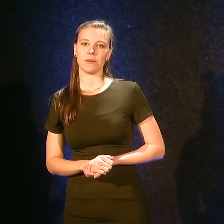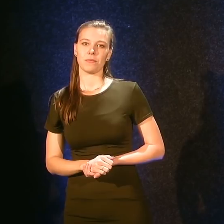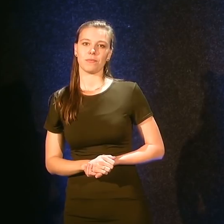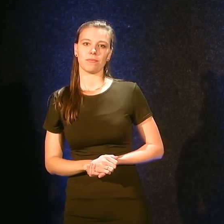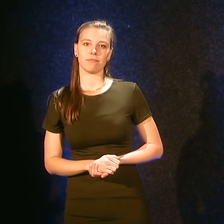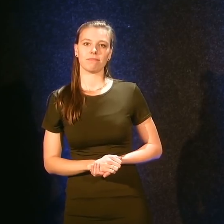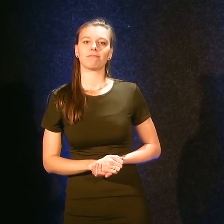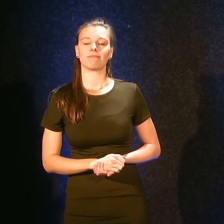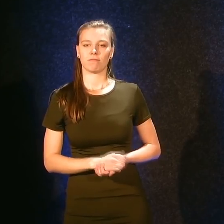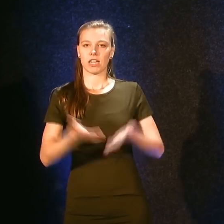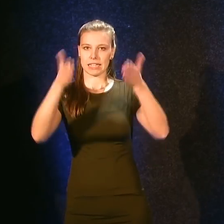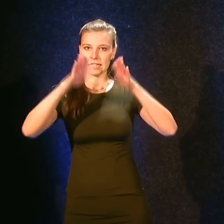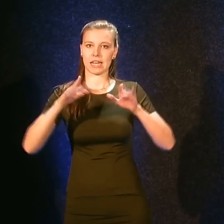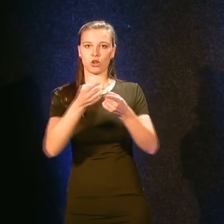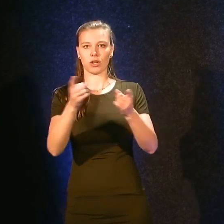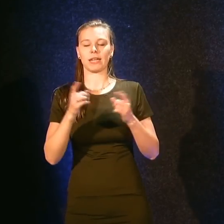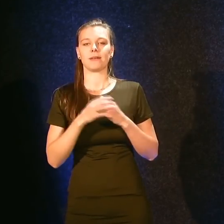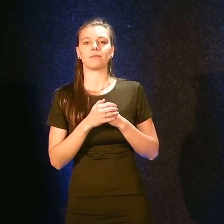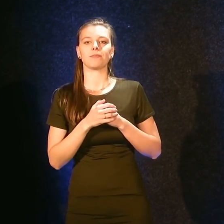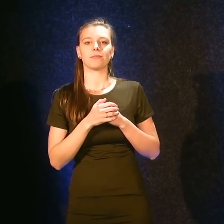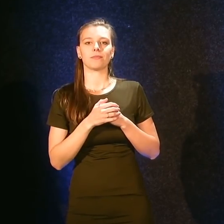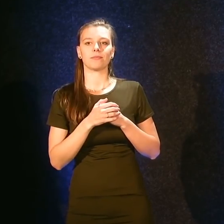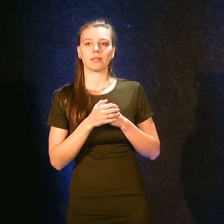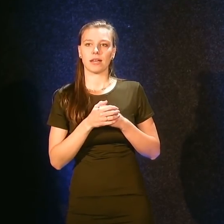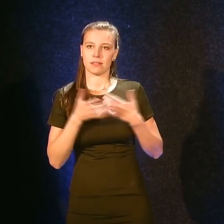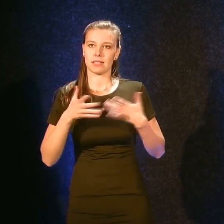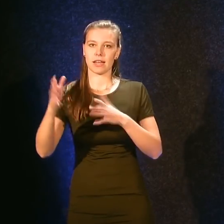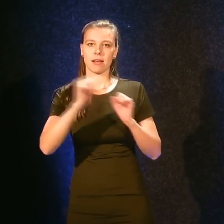Weet je gezegend. En zing maar mee.